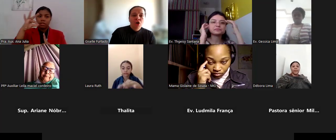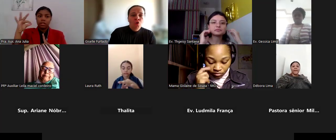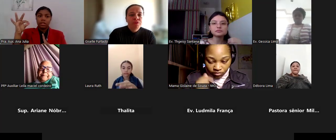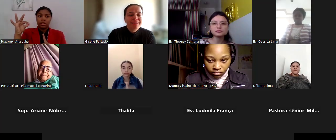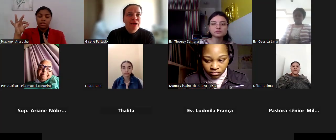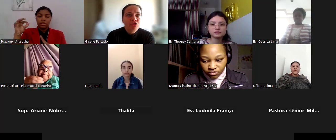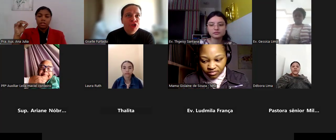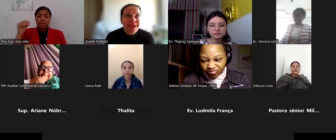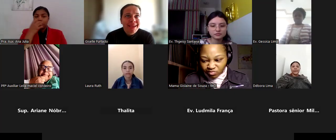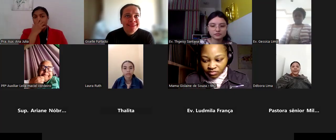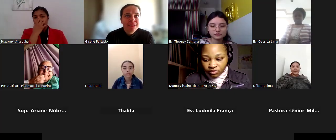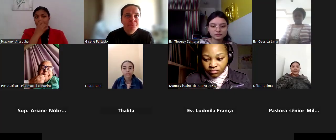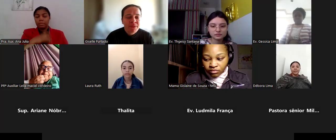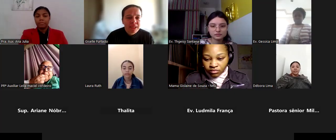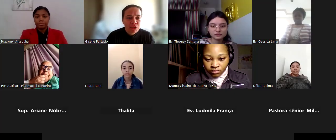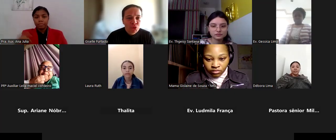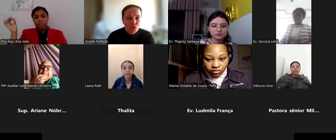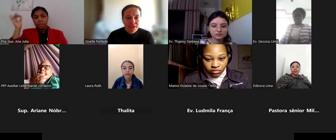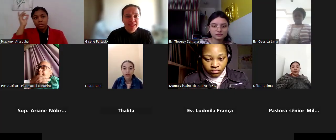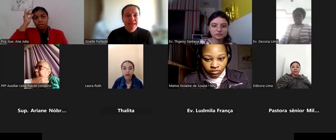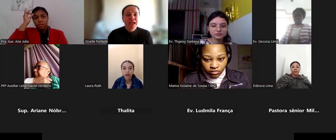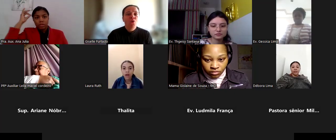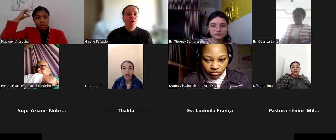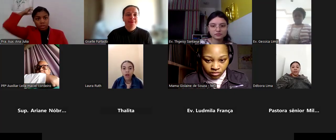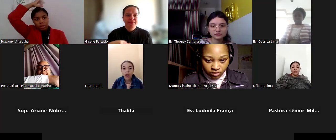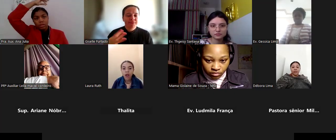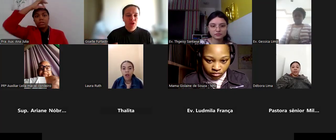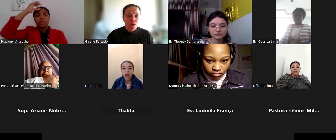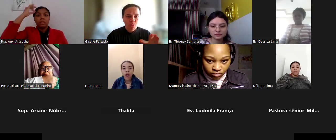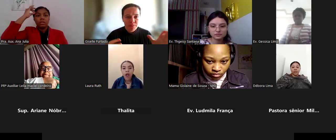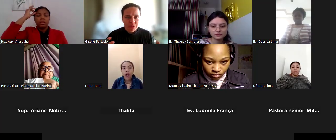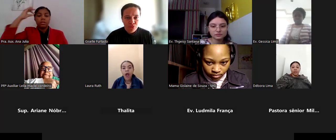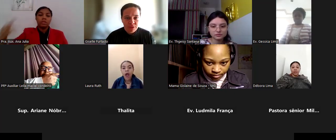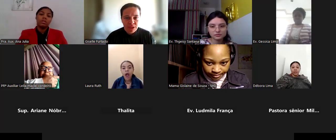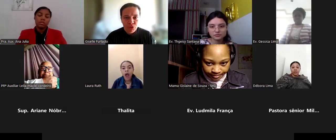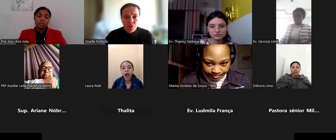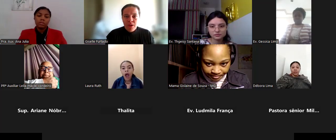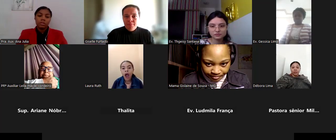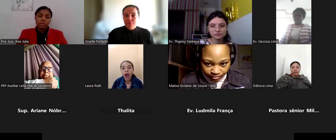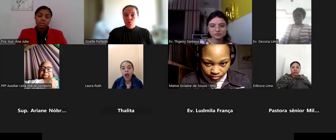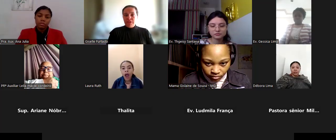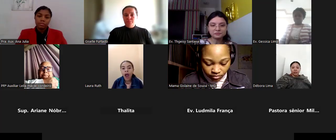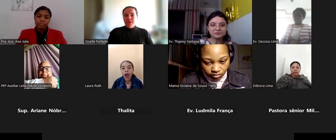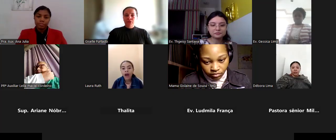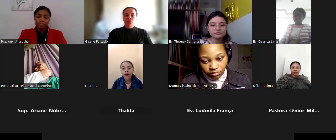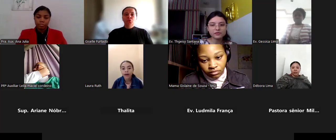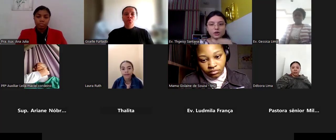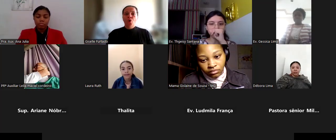O sinal de espírito, que não é o Espírito Santo, o espírito do